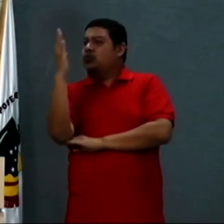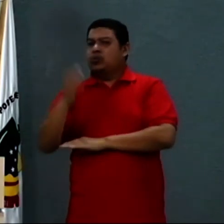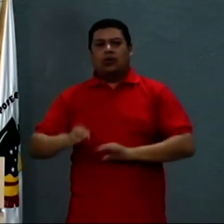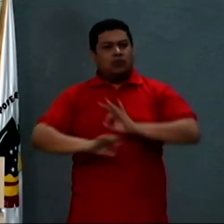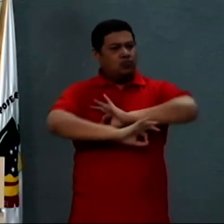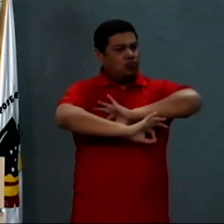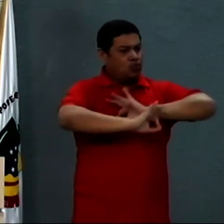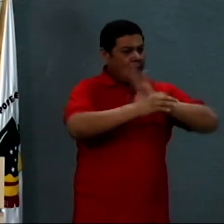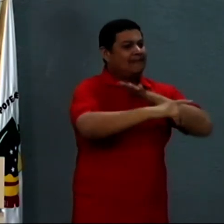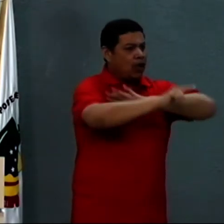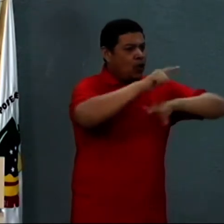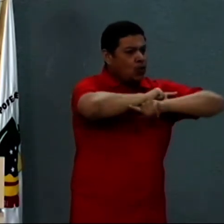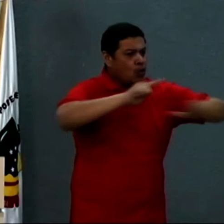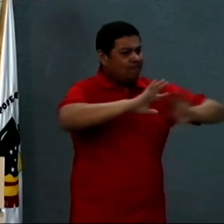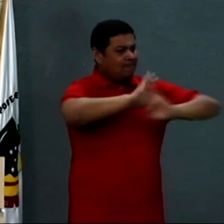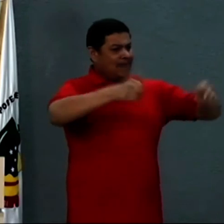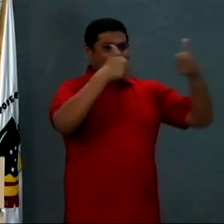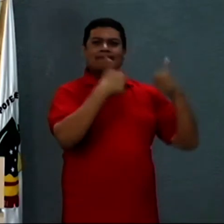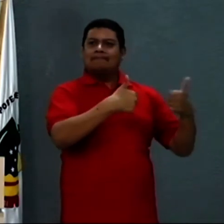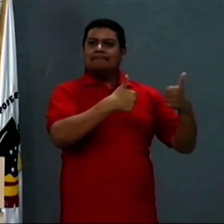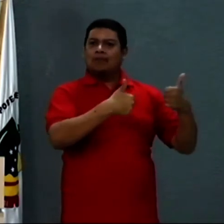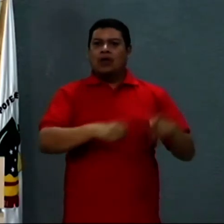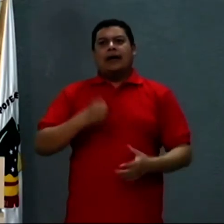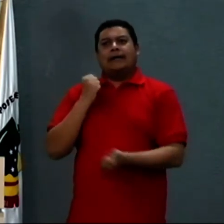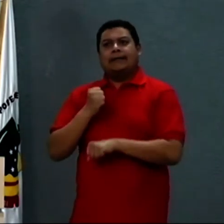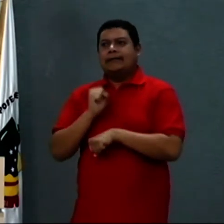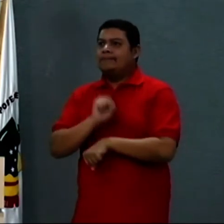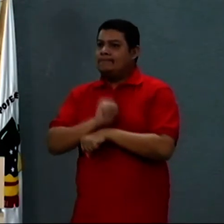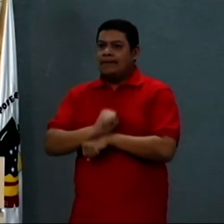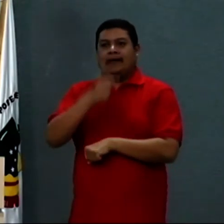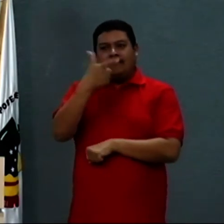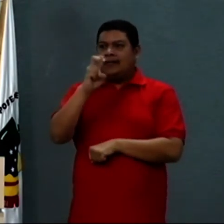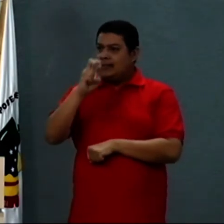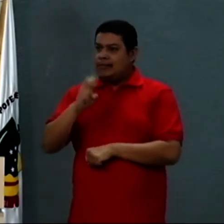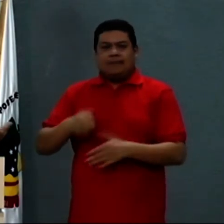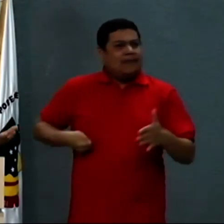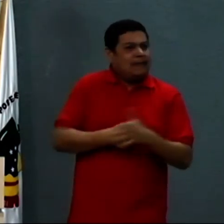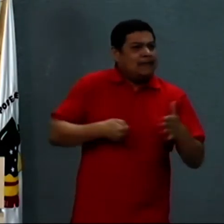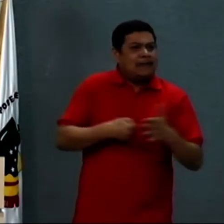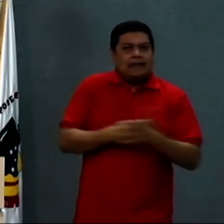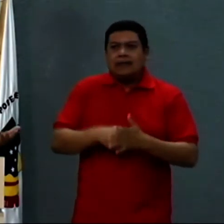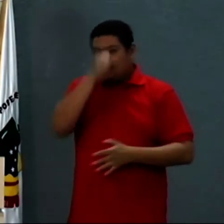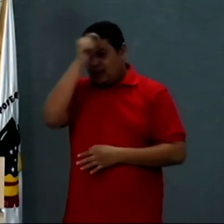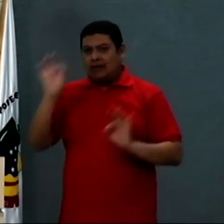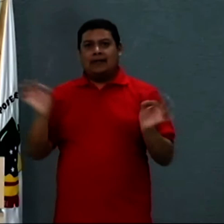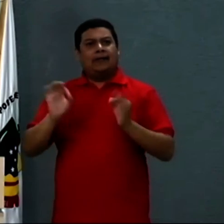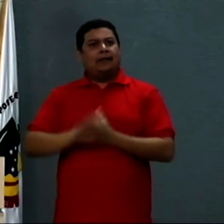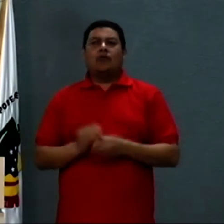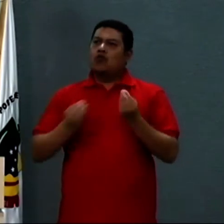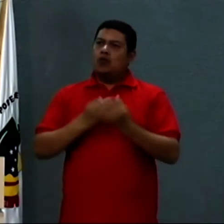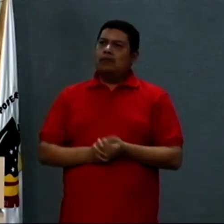ficamos 2017, 18, 19 pedindo, além, deu alguns vereadores também apareceram por lá cobrando. Agora, num dia fazer todo esse